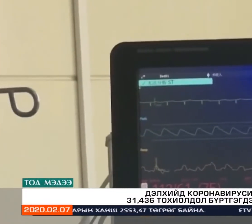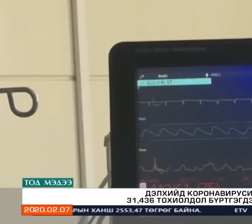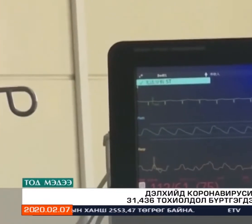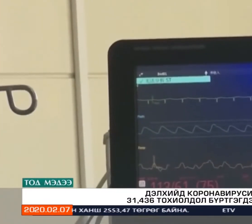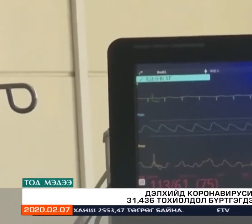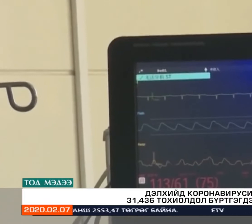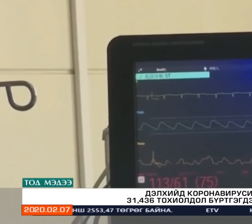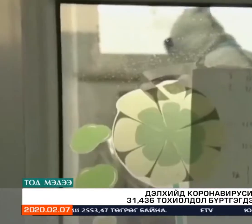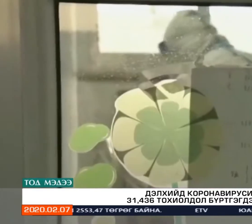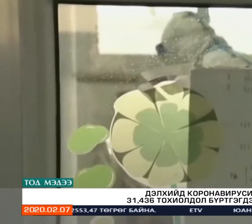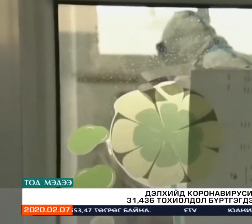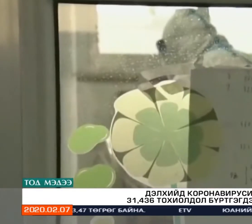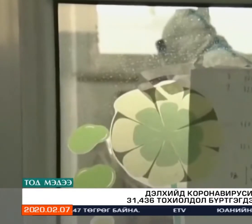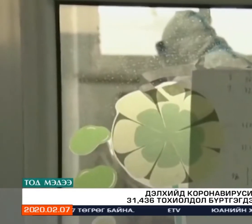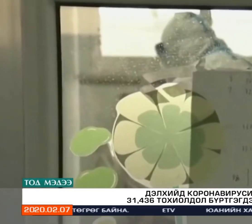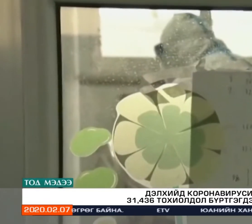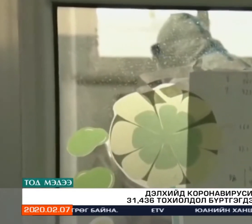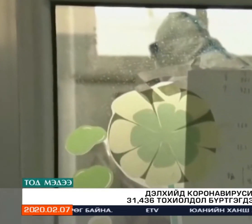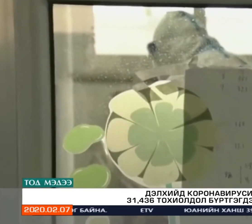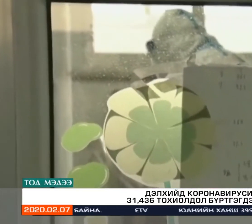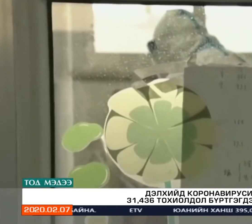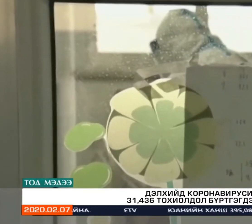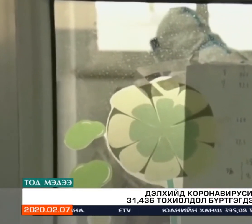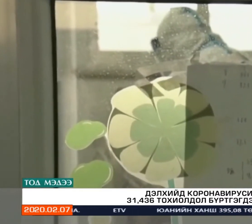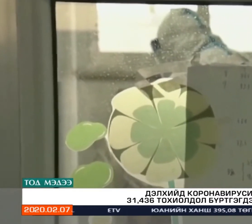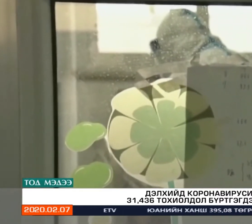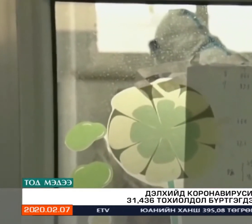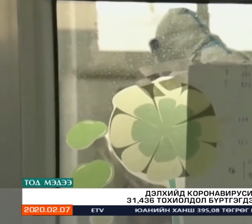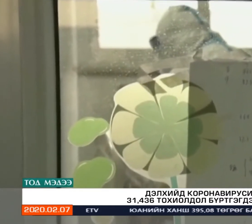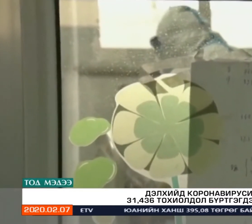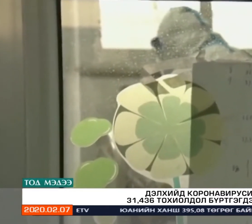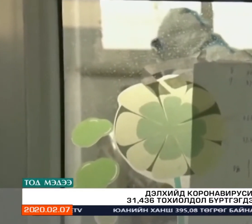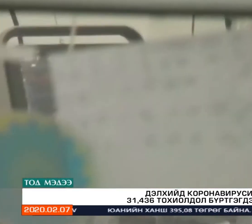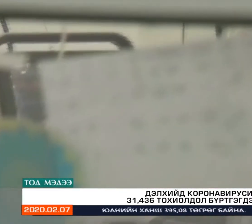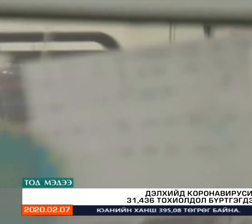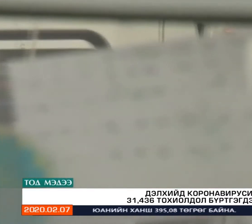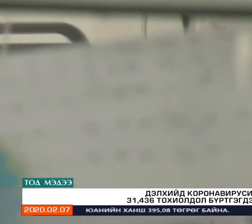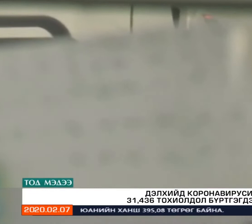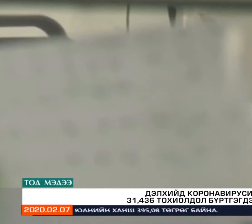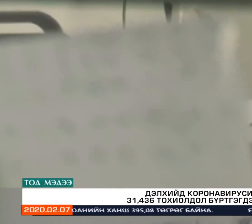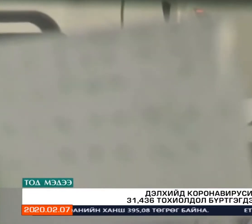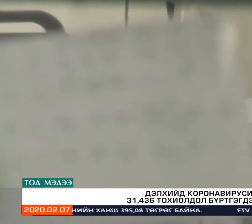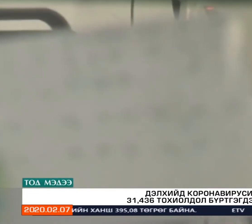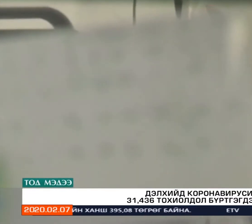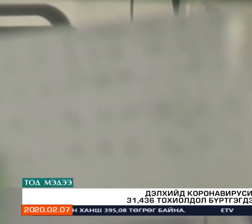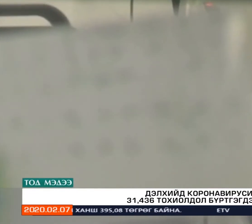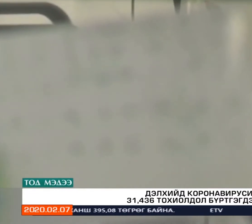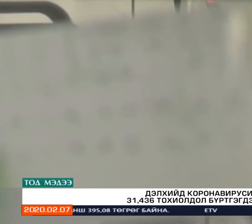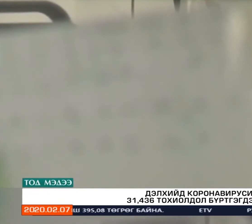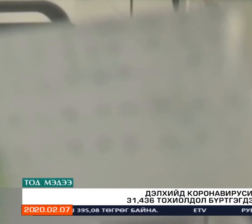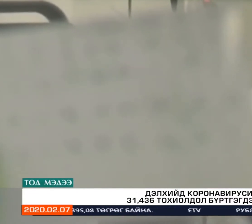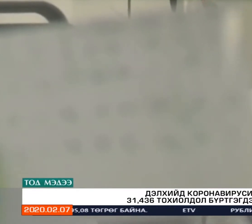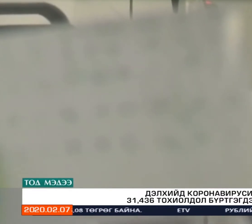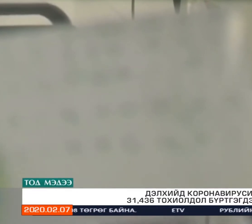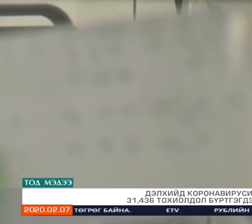олон улсад хурдстай тархаж байгаа учраас Дэлхийн эрүүл мэндийн байгууллагаас шинэ коронавирусын дэгдэлтийн тархалтыг хязгаарлахаар 675 сая ам